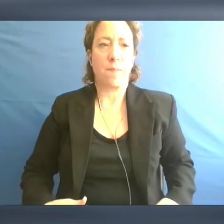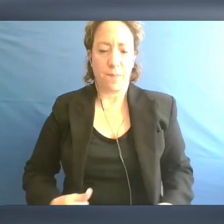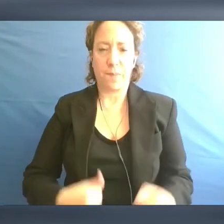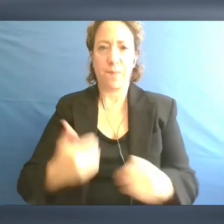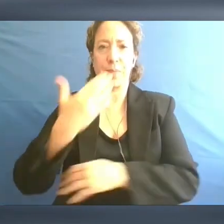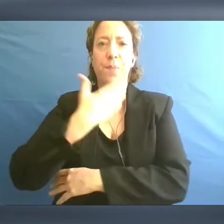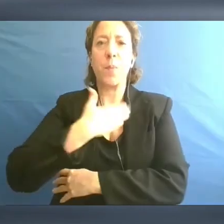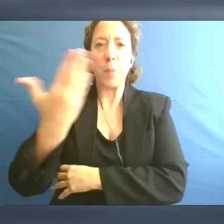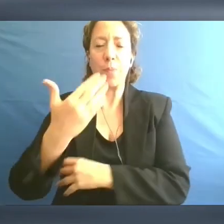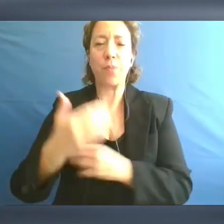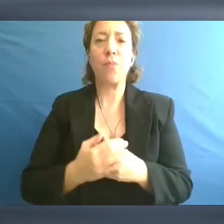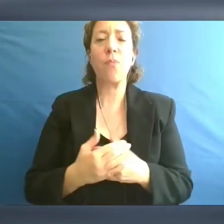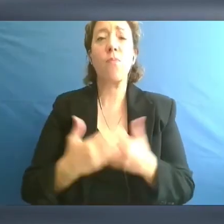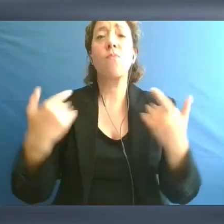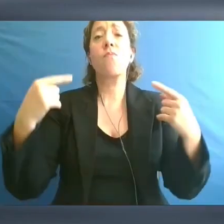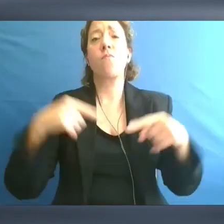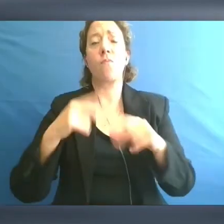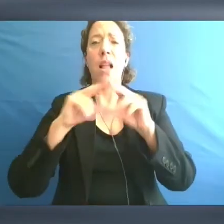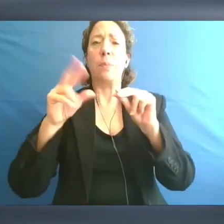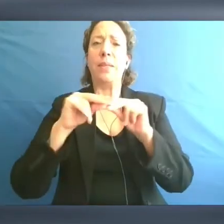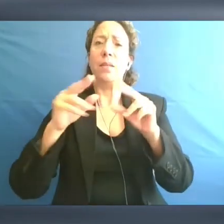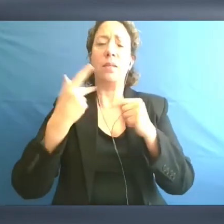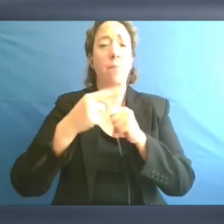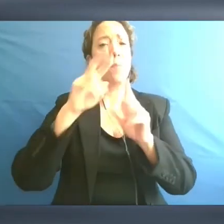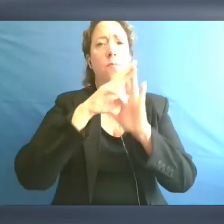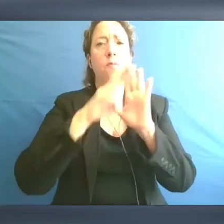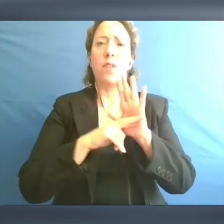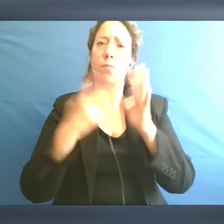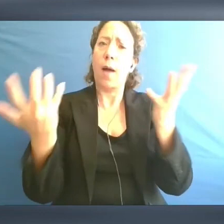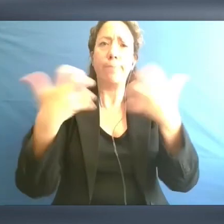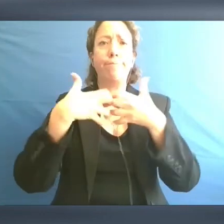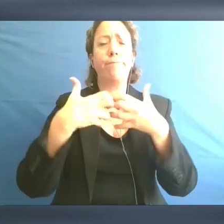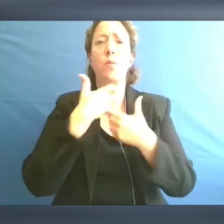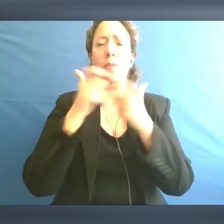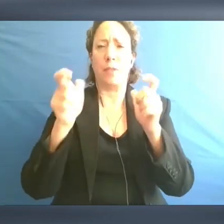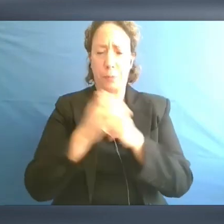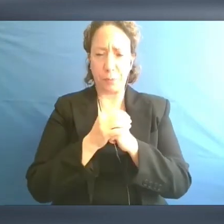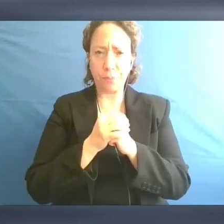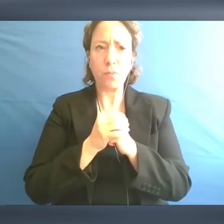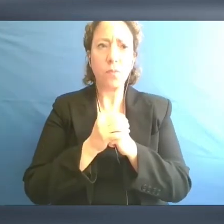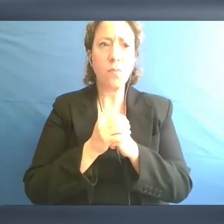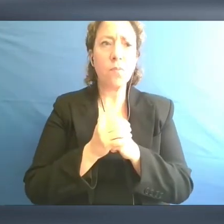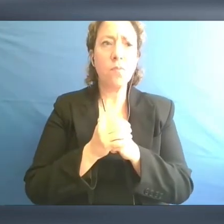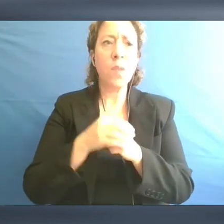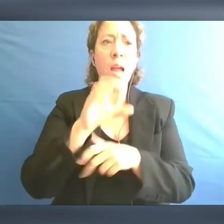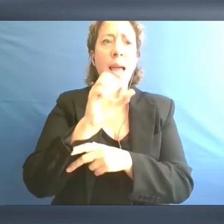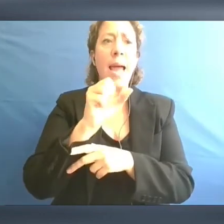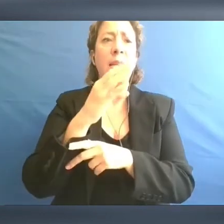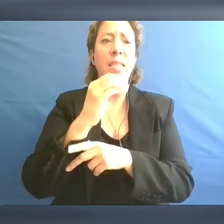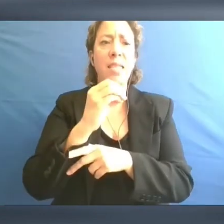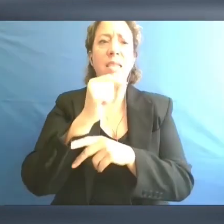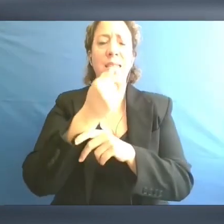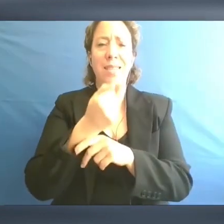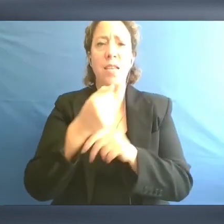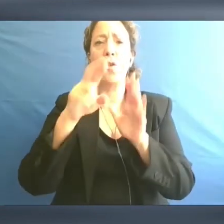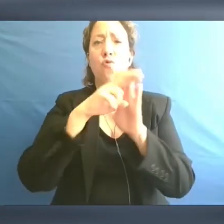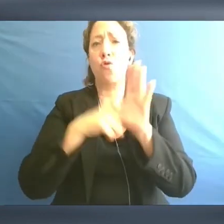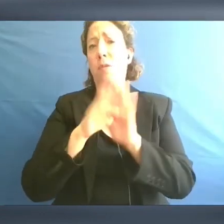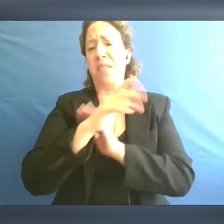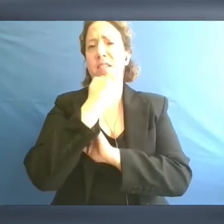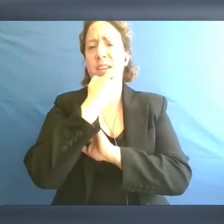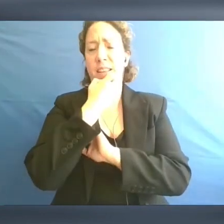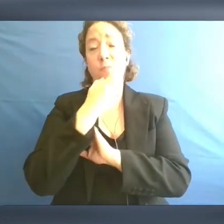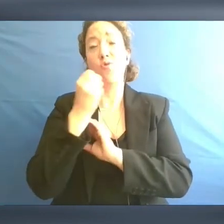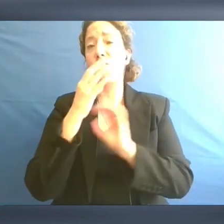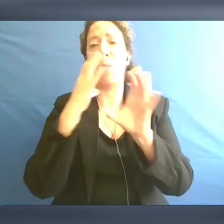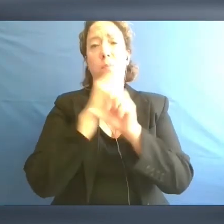Bonjour, aujourd'hui je vais vous parler des règles de test de conformance pour l'accessibilité. En anglais, Accessibility Conformance Testing Rule, et j'ai beaucoup trop l'habitude